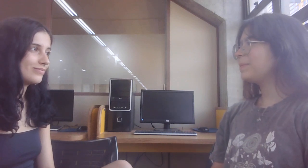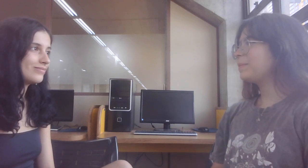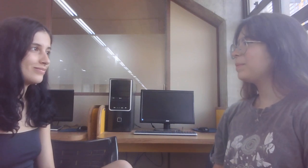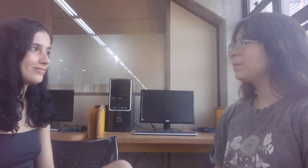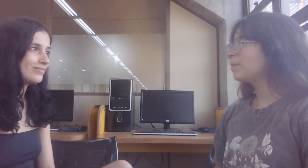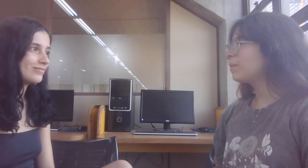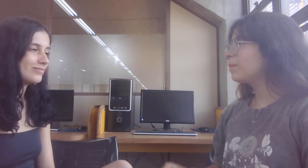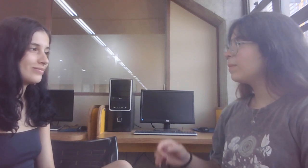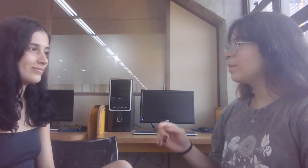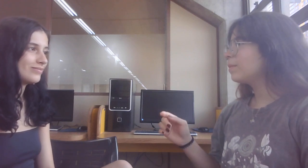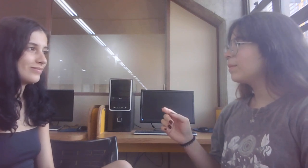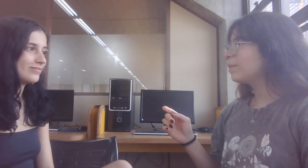conhecimento.